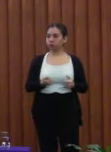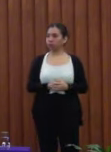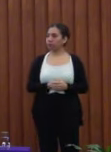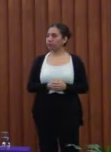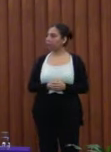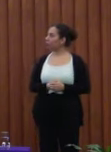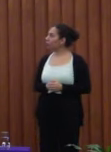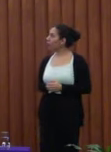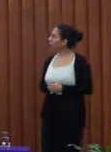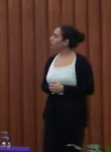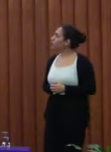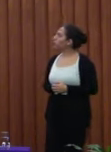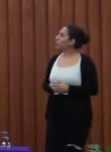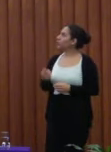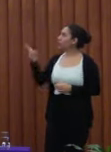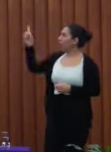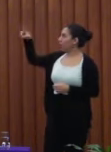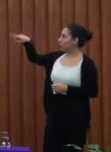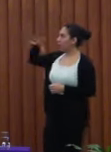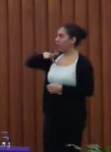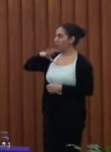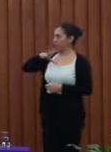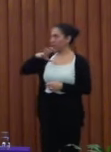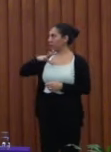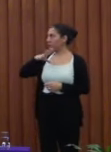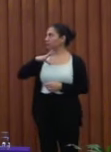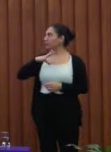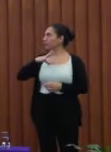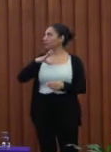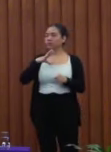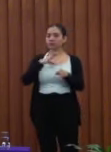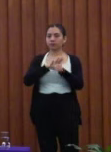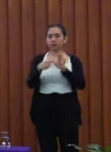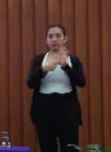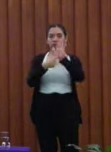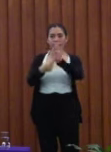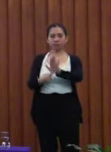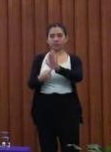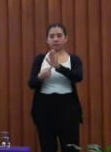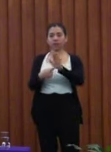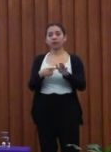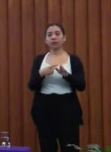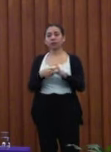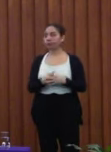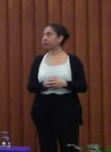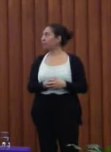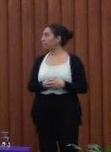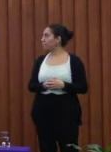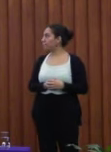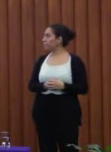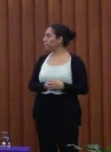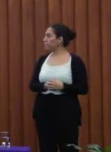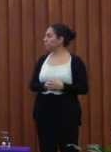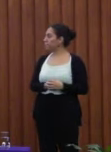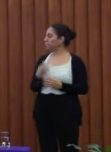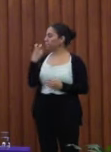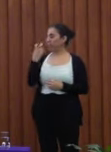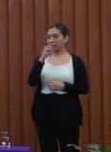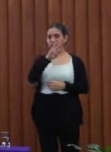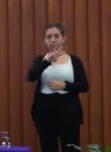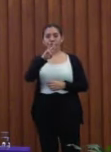el resultado se va a ver así, ahorita lo vamos a ver en vivo y en directo. Y lo que obtuvimos fue una plataforma que nos va a